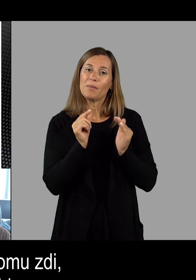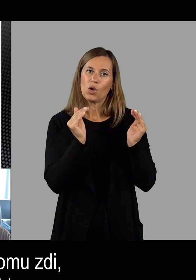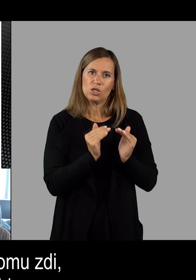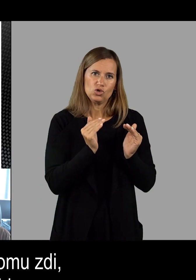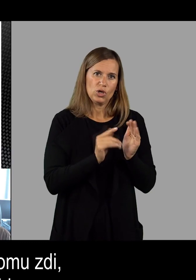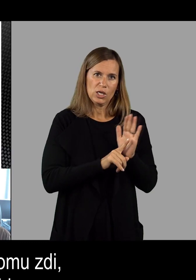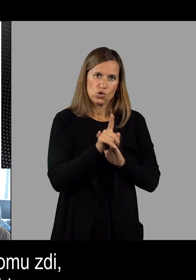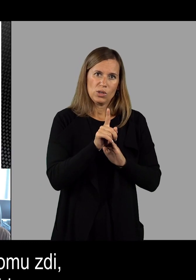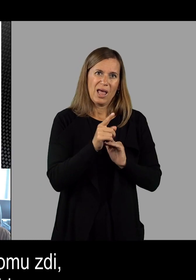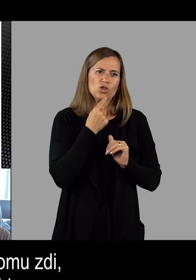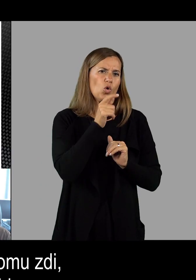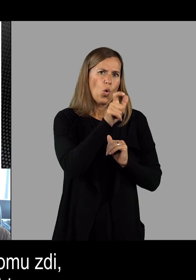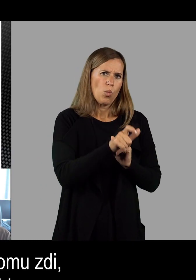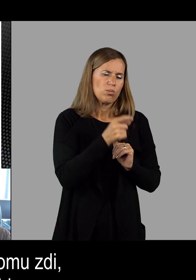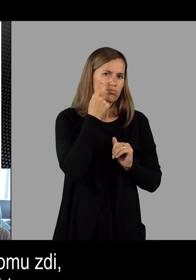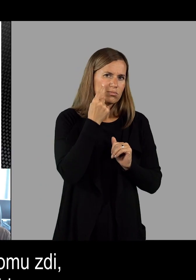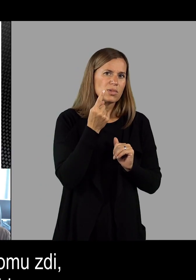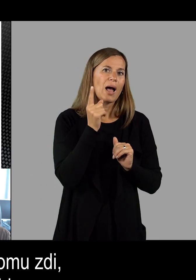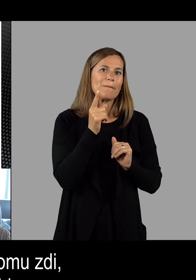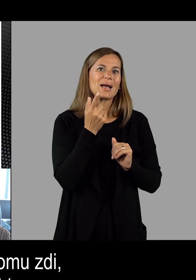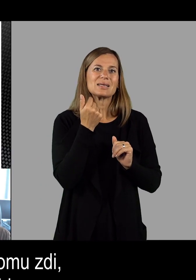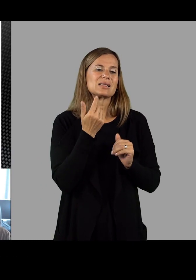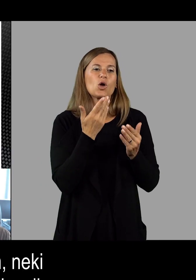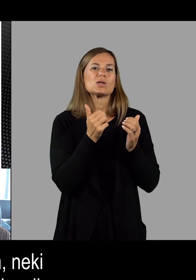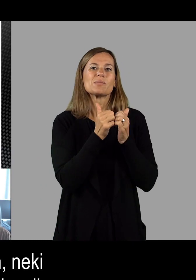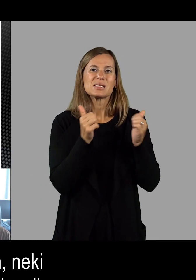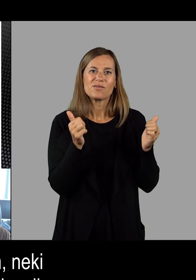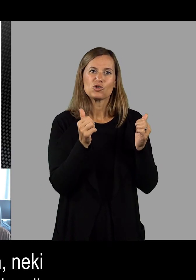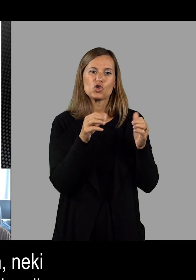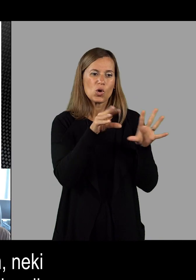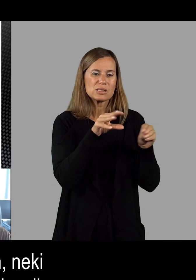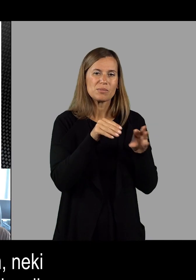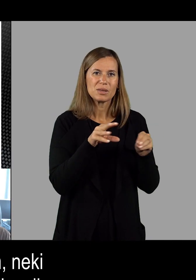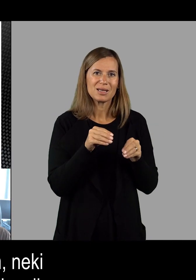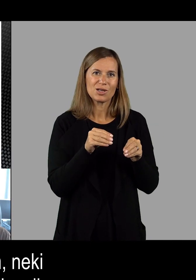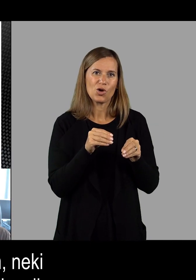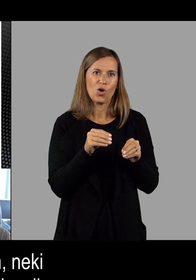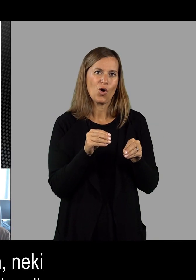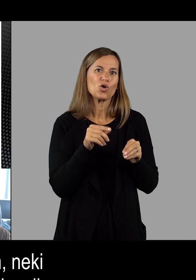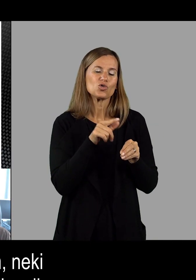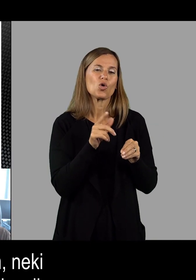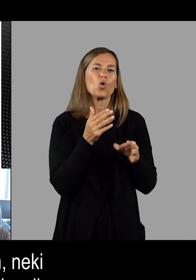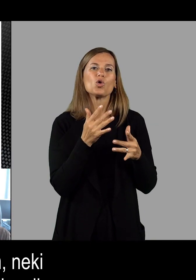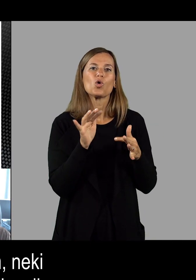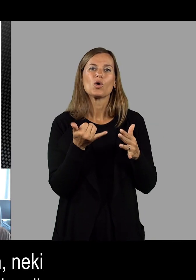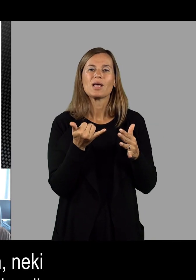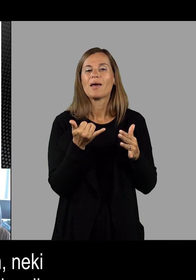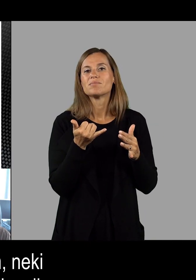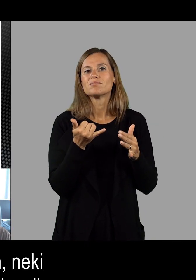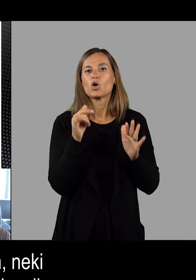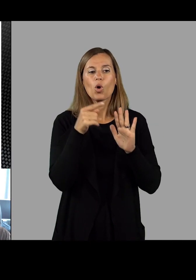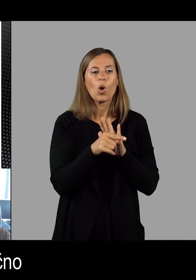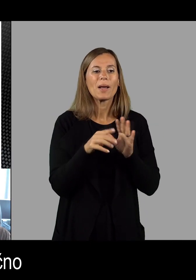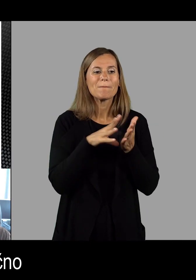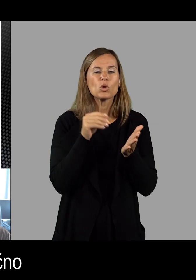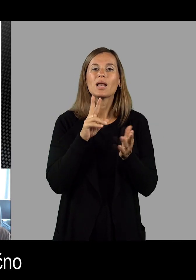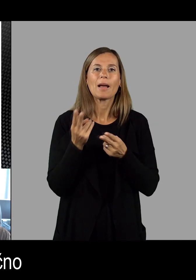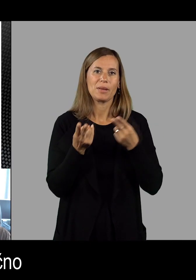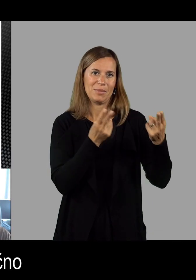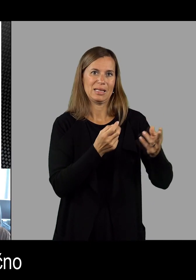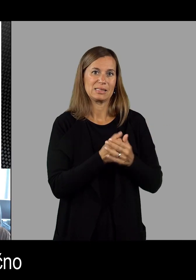nižji rezultat se morda komu zdi, ampak gre za neko specifično zbirko, samo koliko je to neki najnovejši globoki modeli prinesli. Predvsej